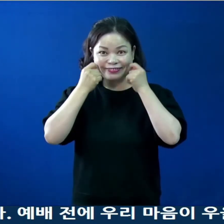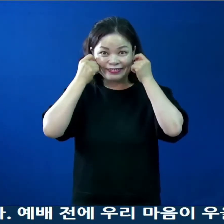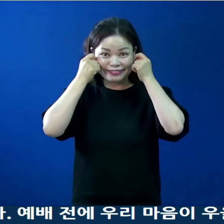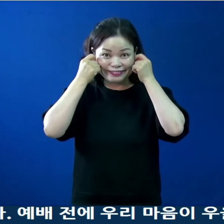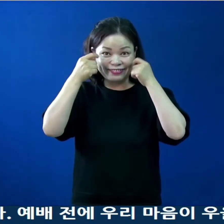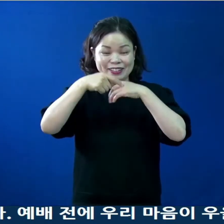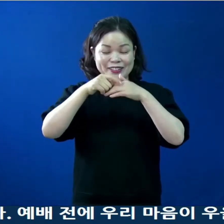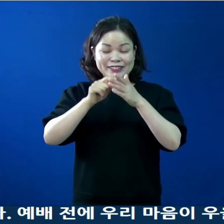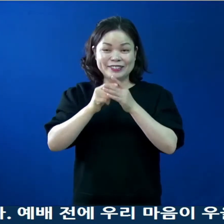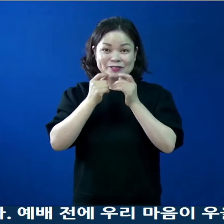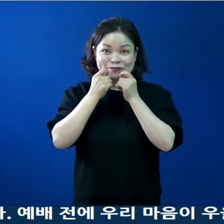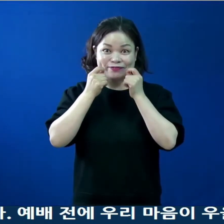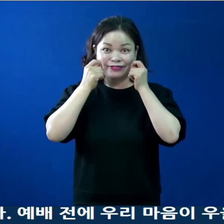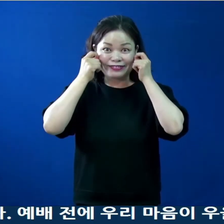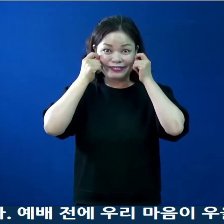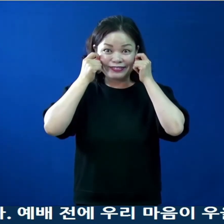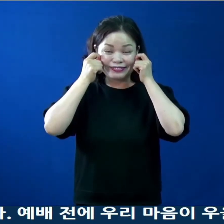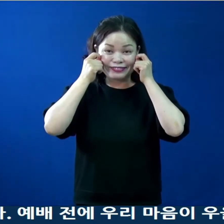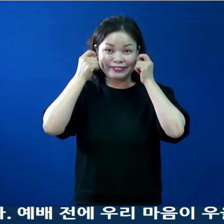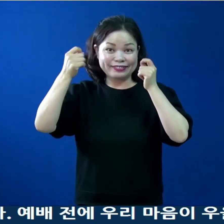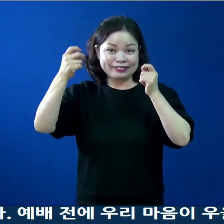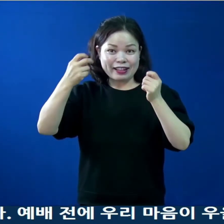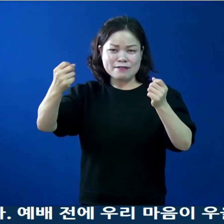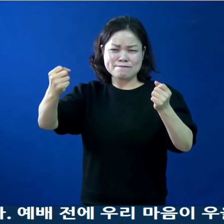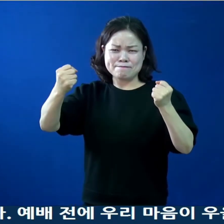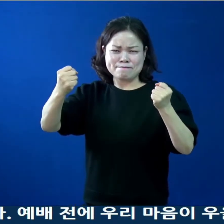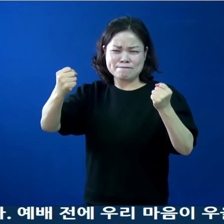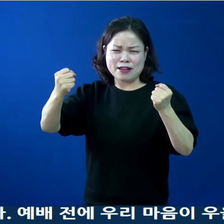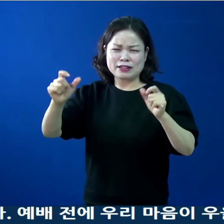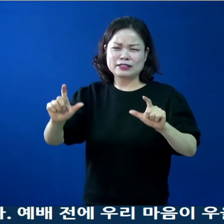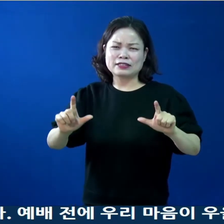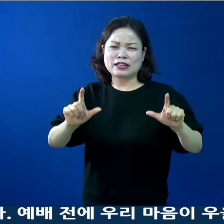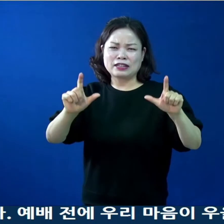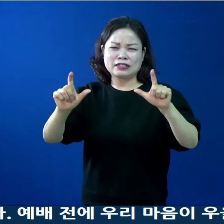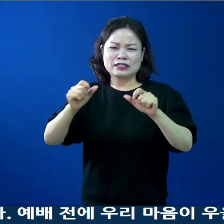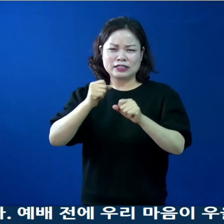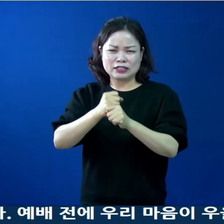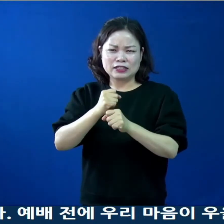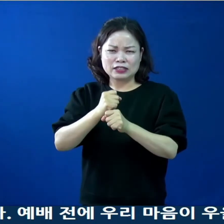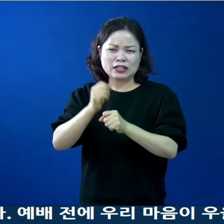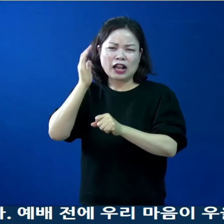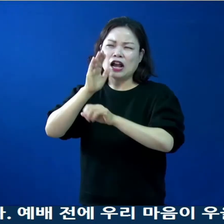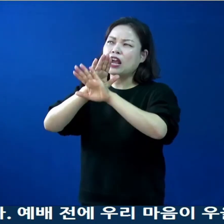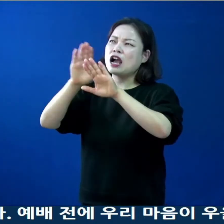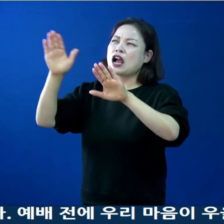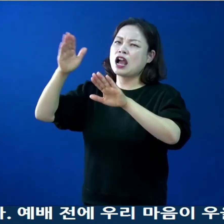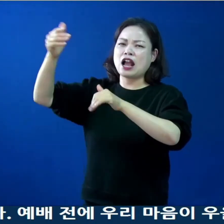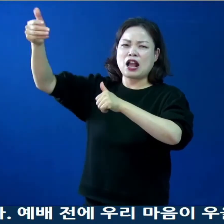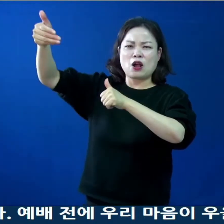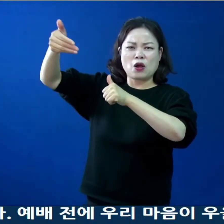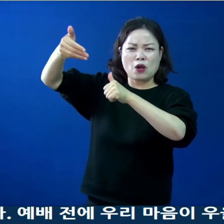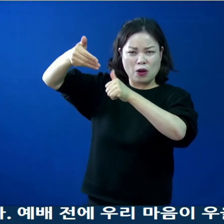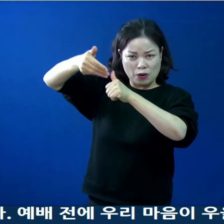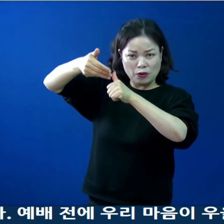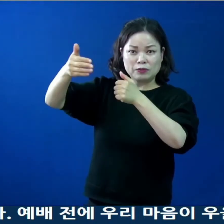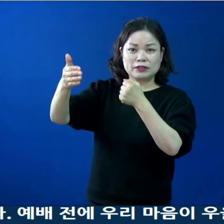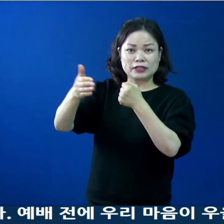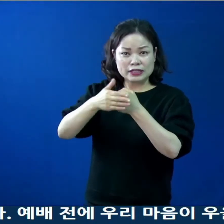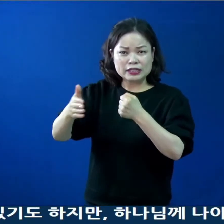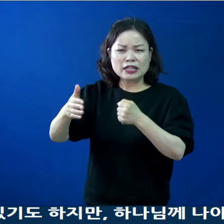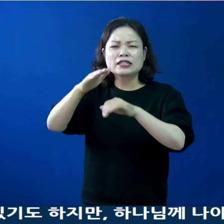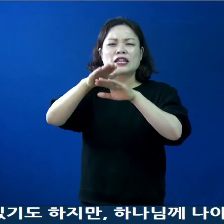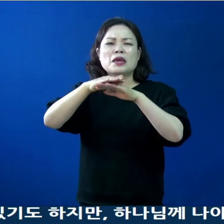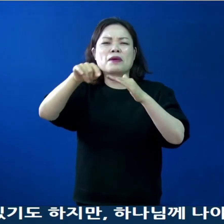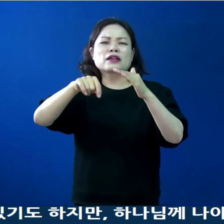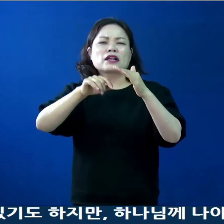마음이 밝아지는 것입니다. 다시 힘을 내어서 살아갈 수 있는 힘을 하늘로부터 공급받았기 때문입니다. 예배